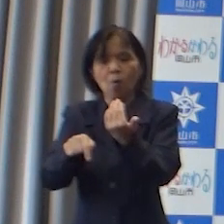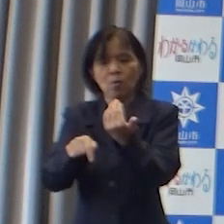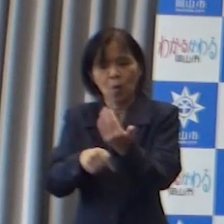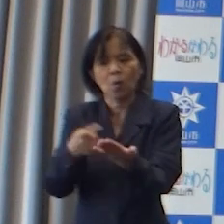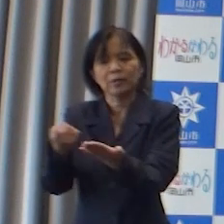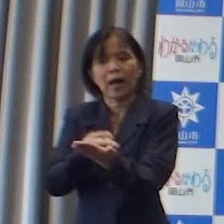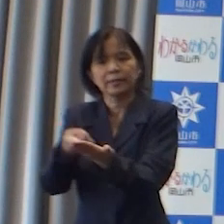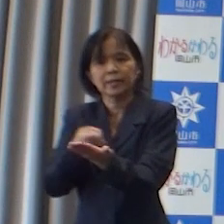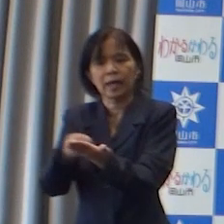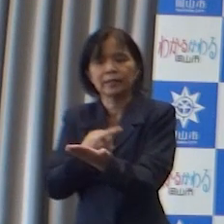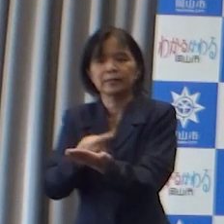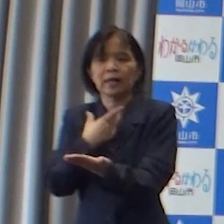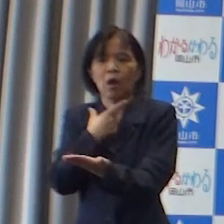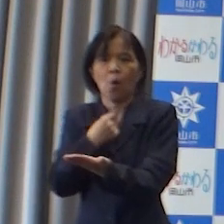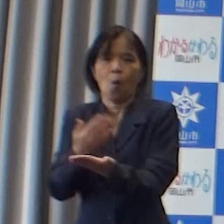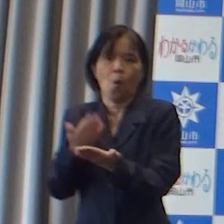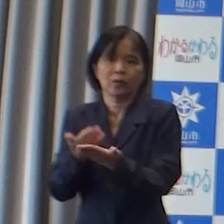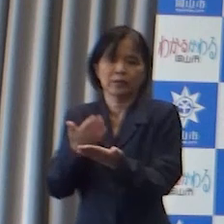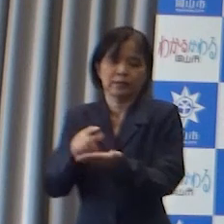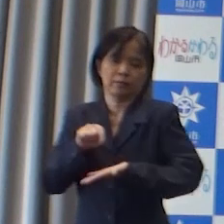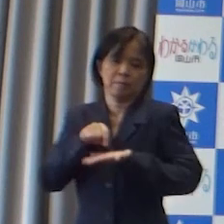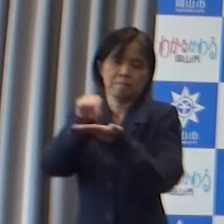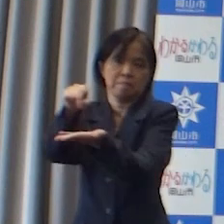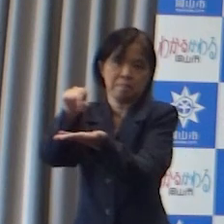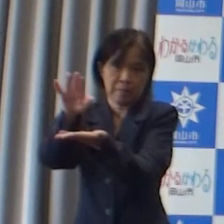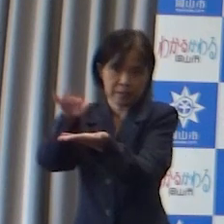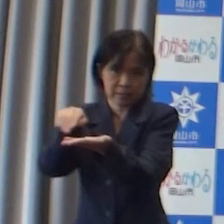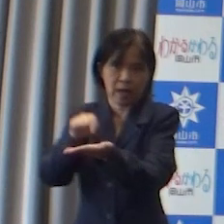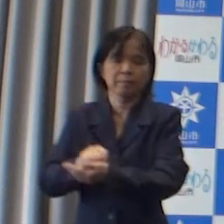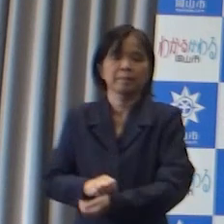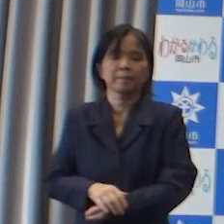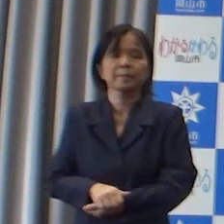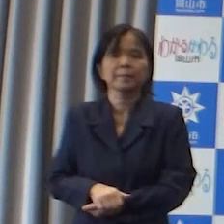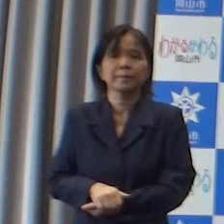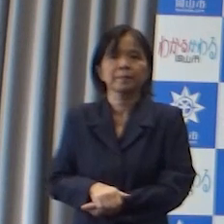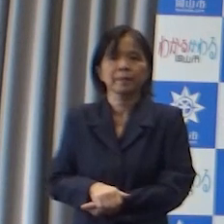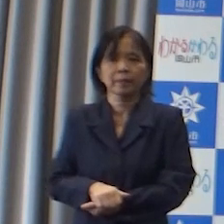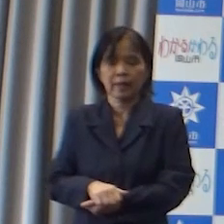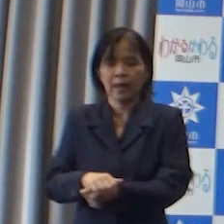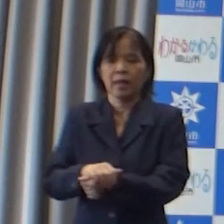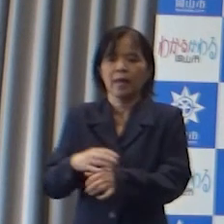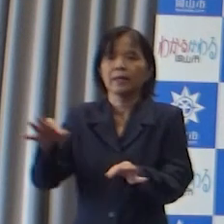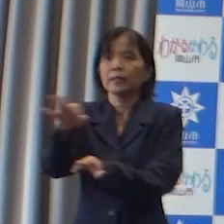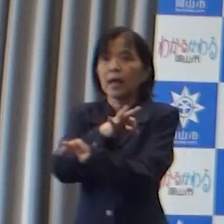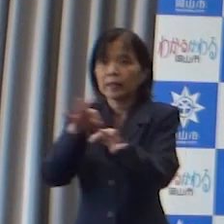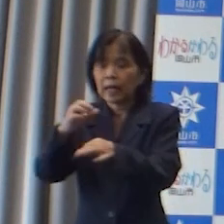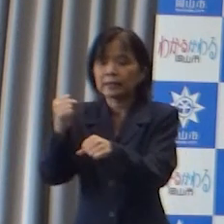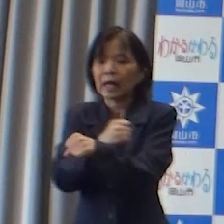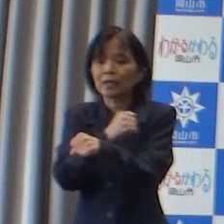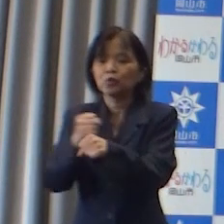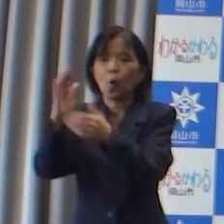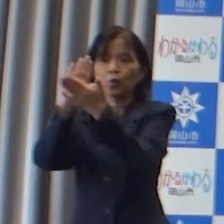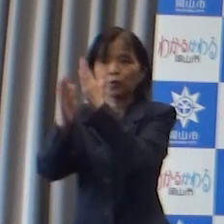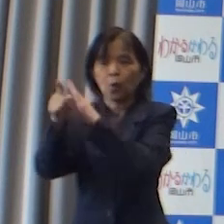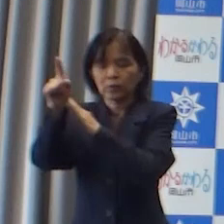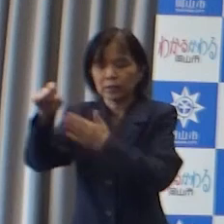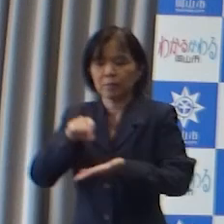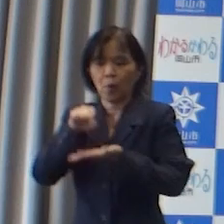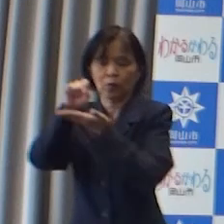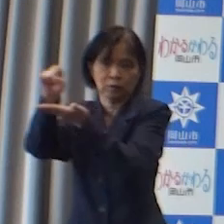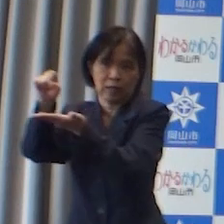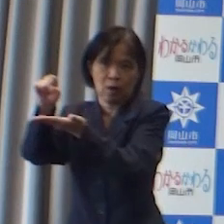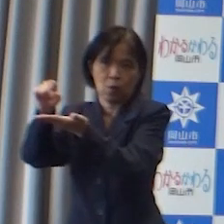改善してほしいということを申し上げたところであり、先般経済産業省にも申し入れ